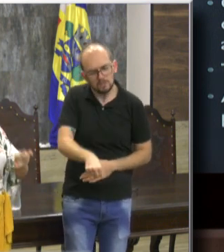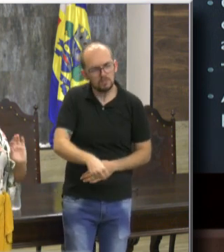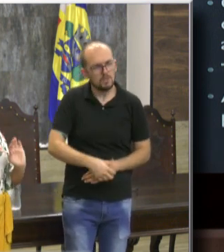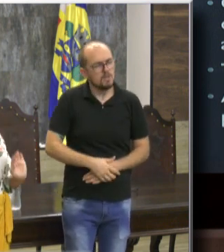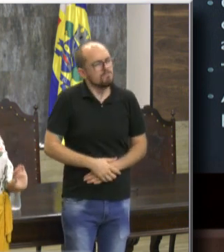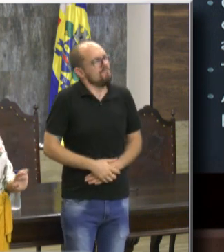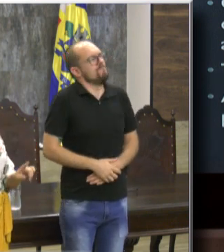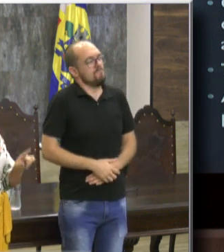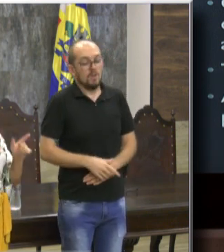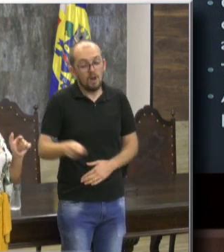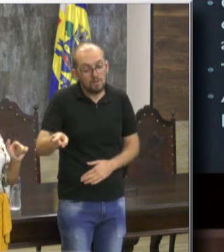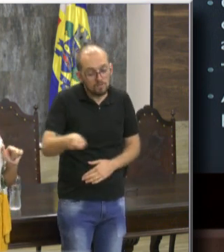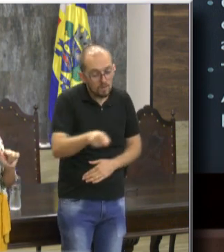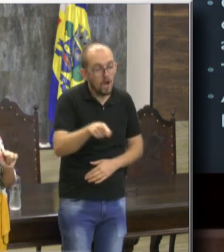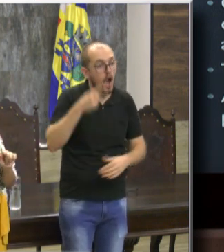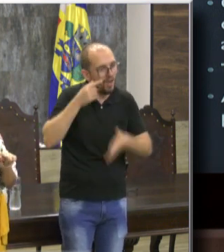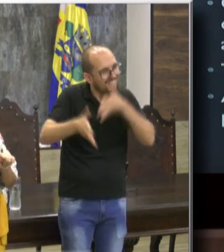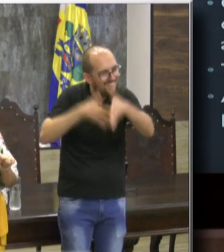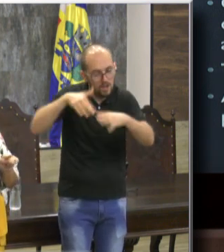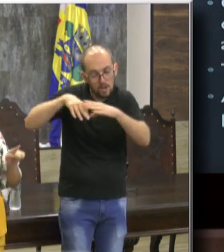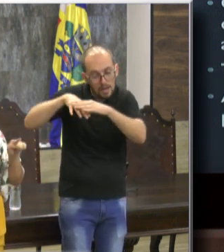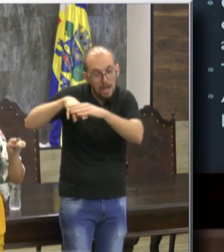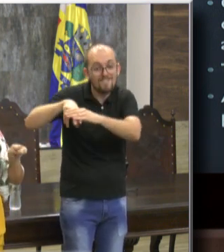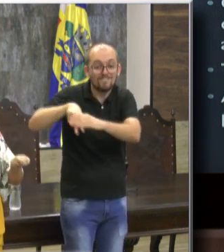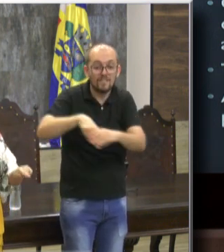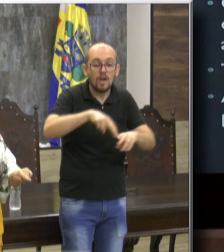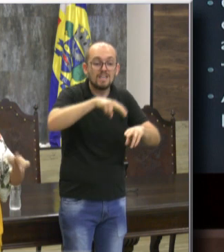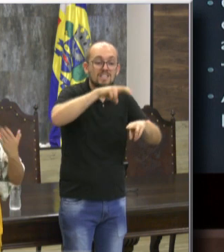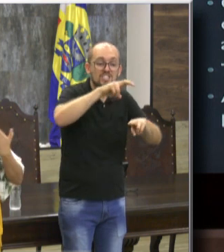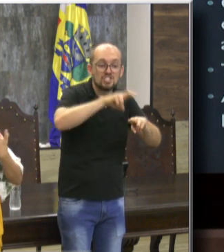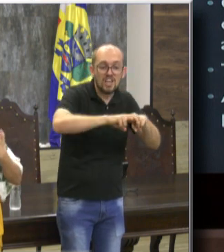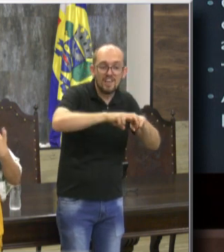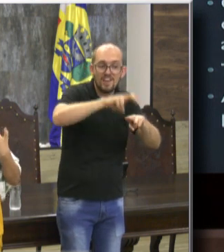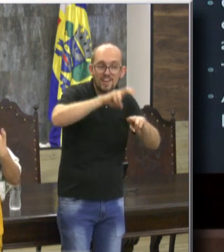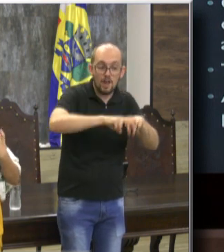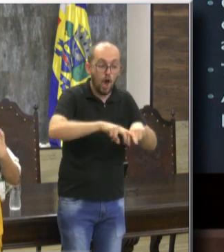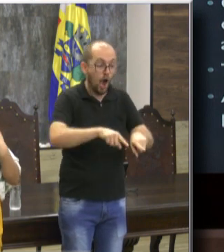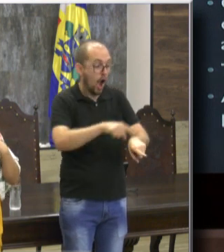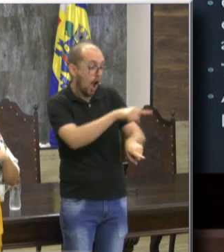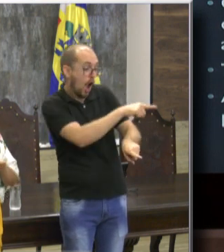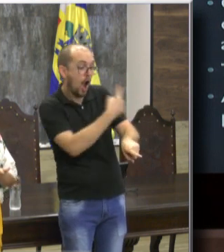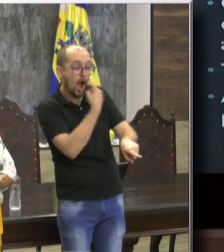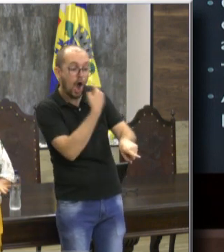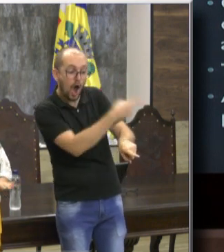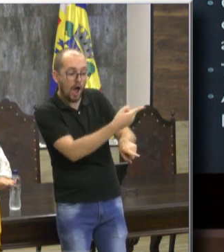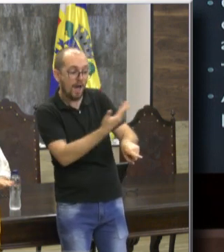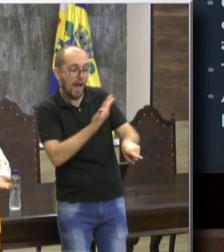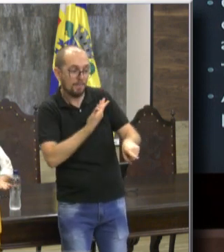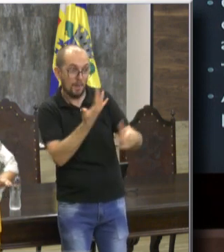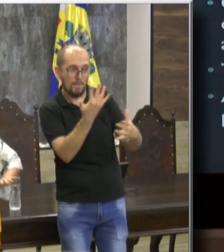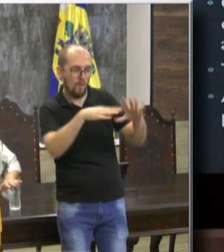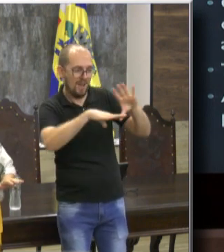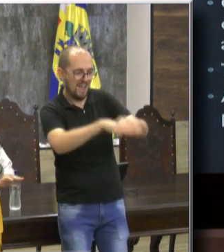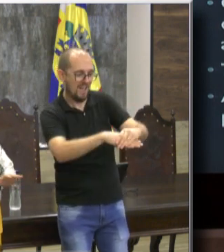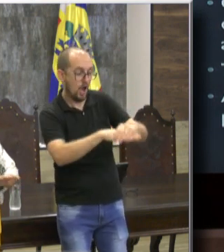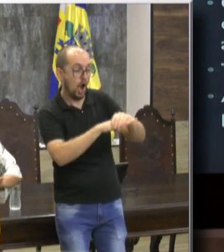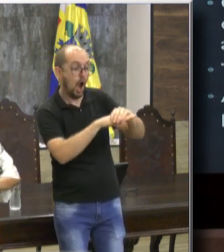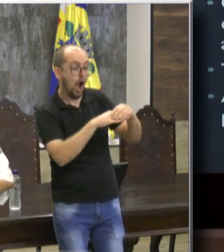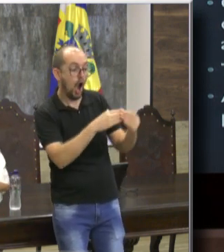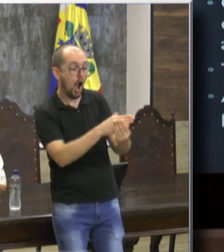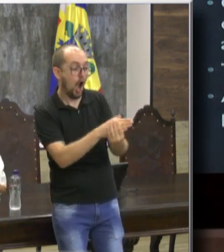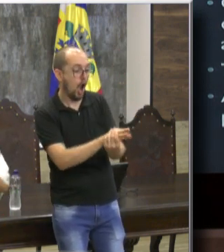entrar, você vai sentar, e começamos assim, olha, aqui tem um amigo. E a gente pegava a mão dele e fazia com